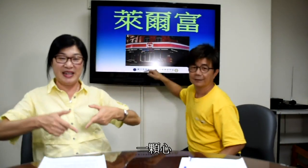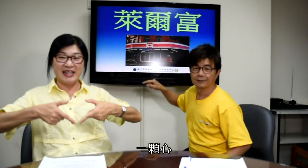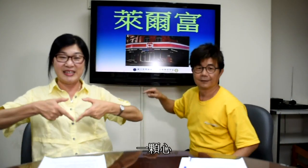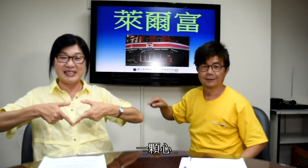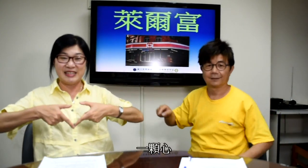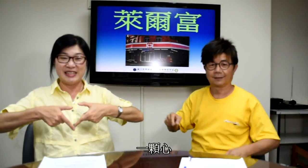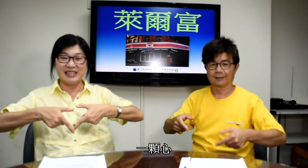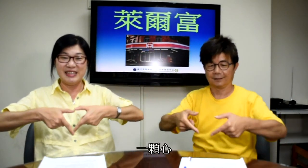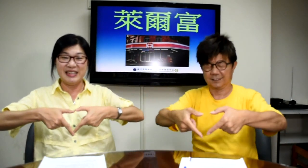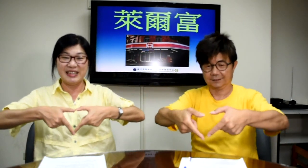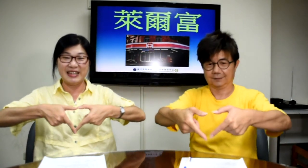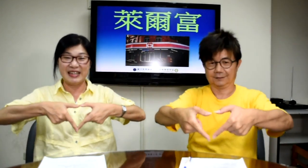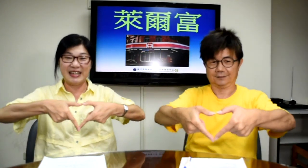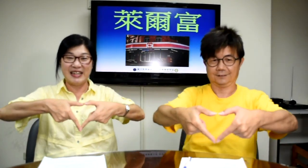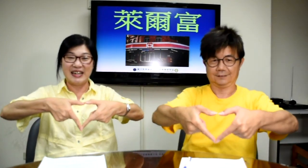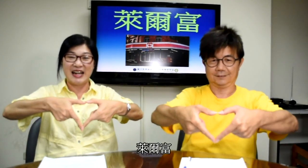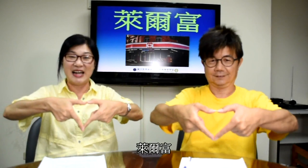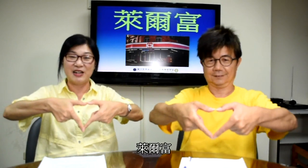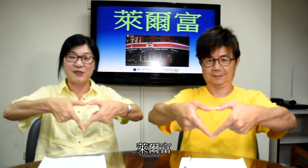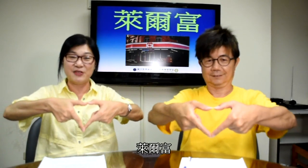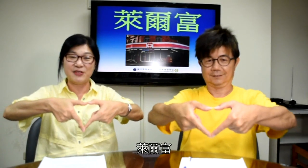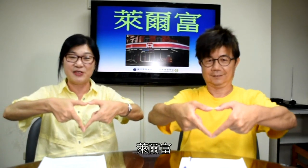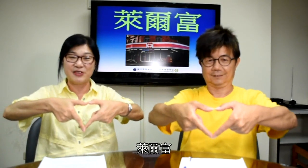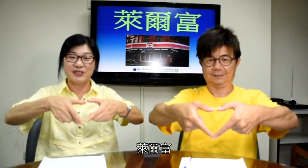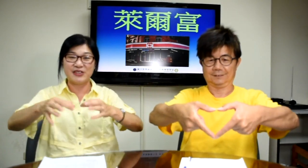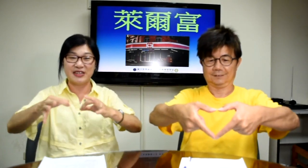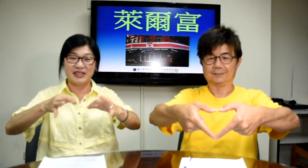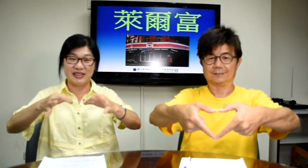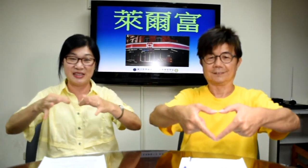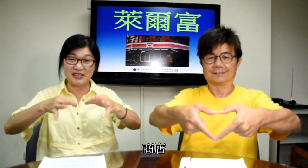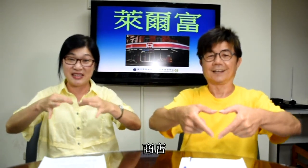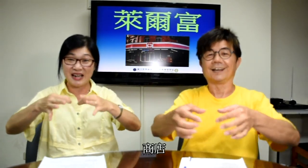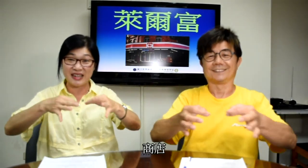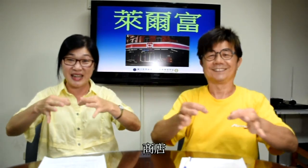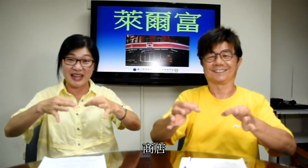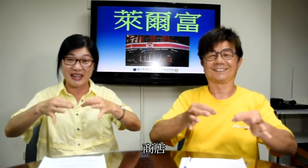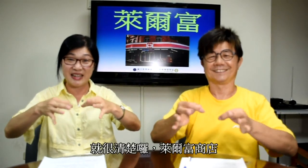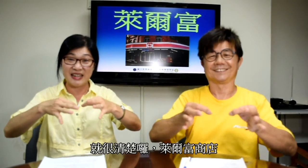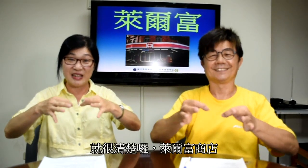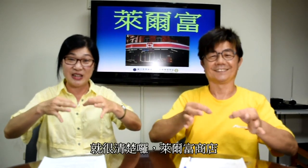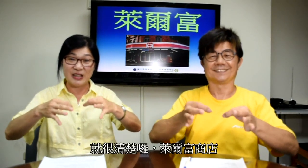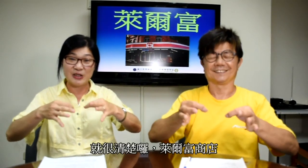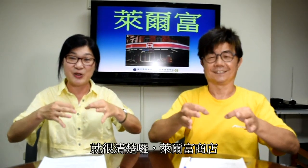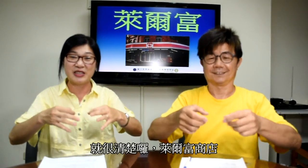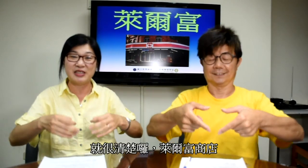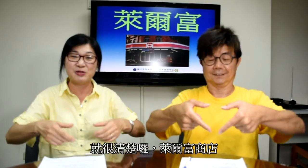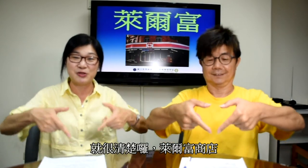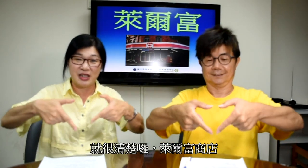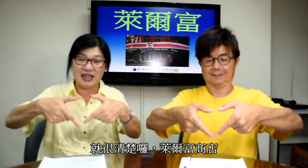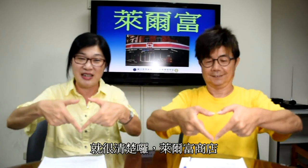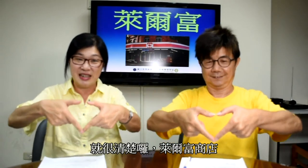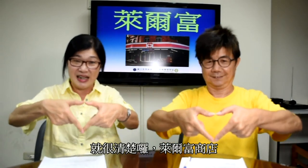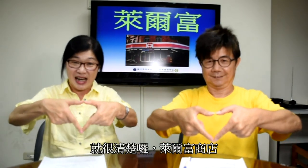颗星，莱尔富商店就很清楚了，莱尔